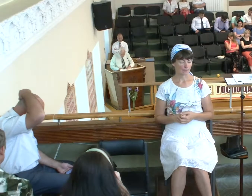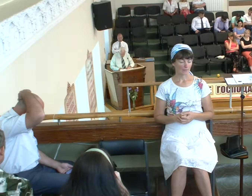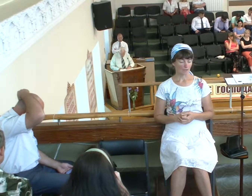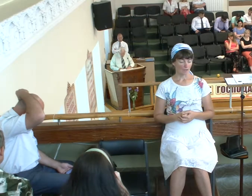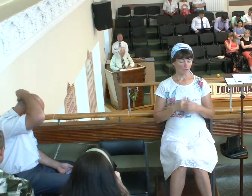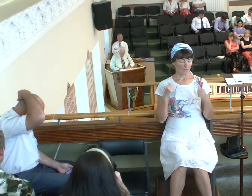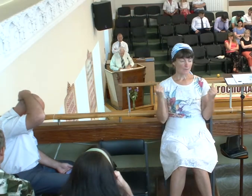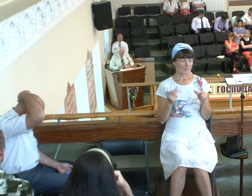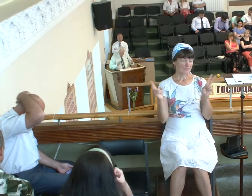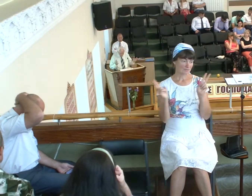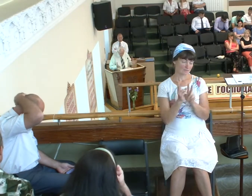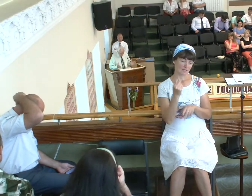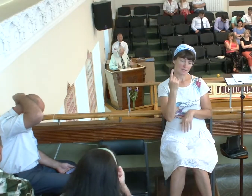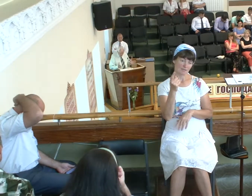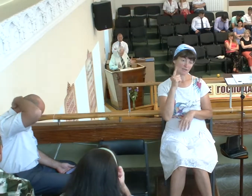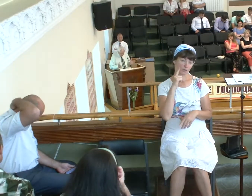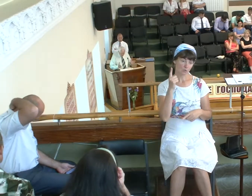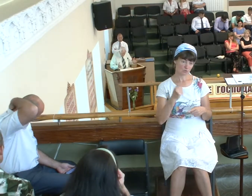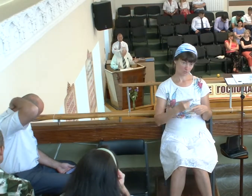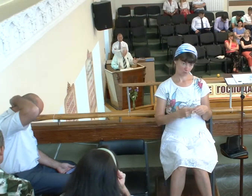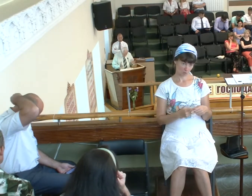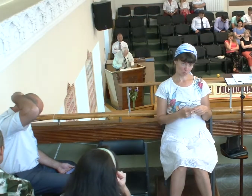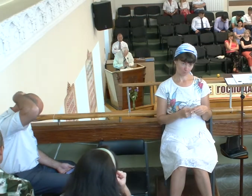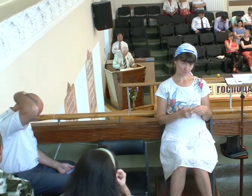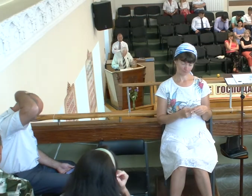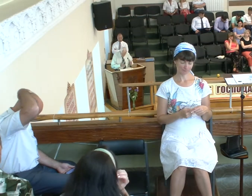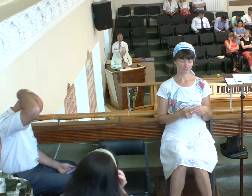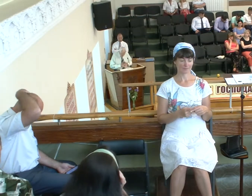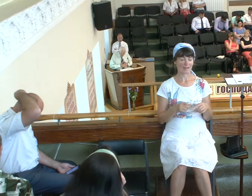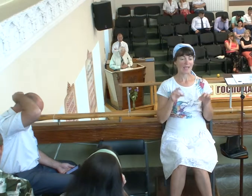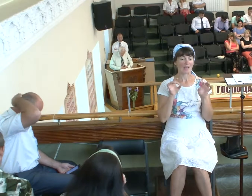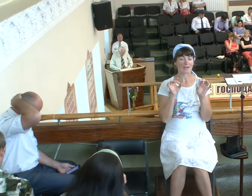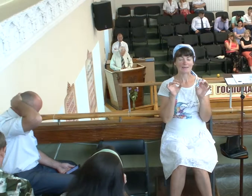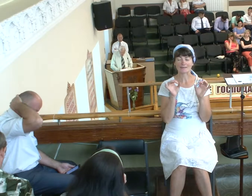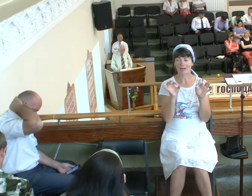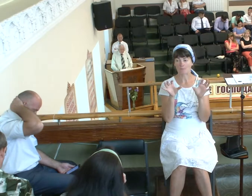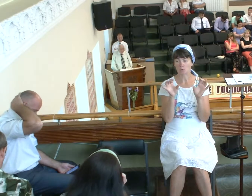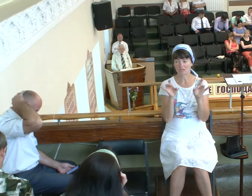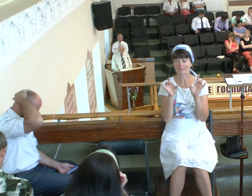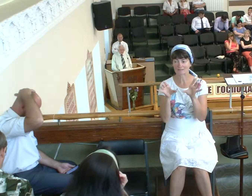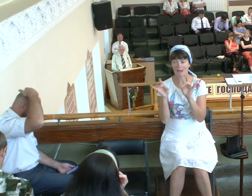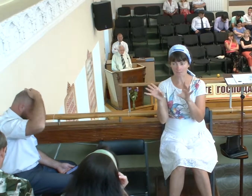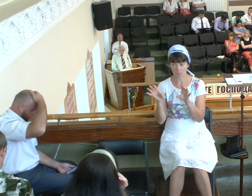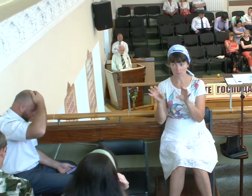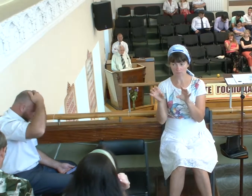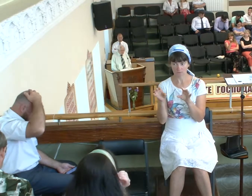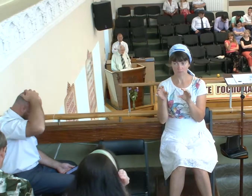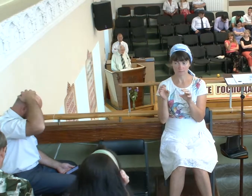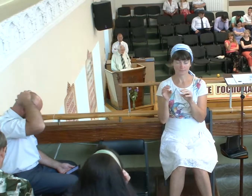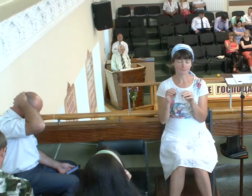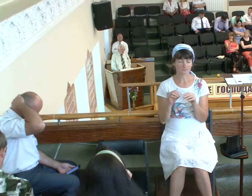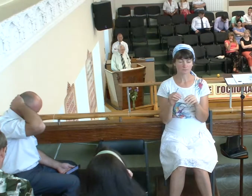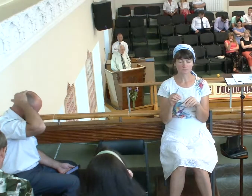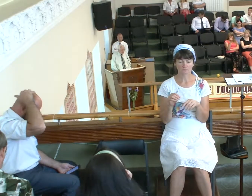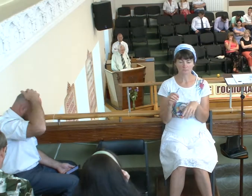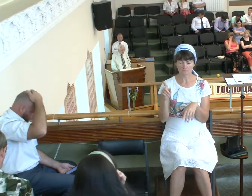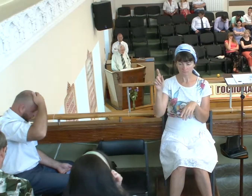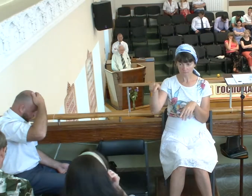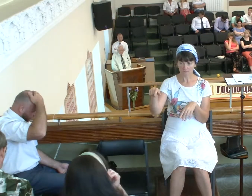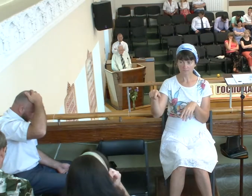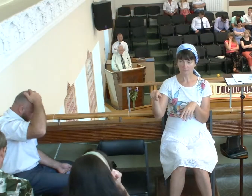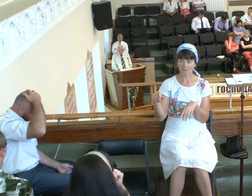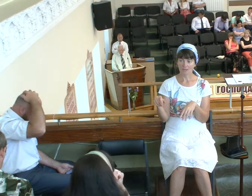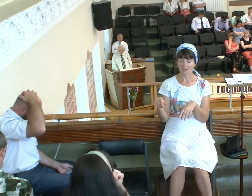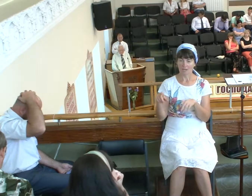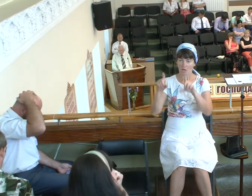святого встречу, которая составляла рекламу в магазине, спросил ее, а почему в твоей рекламе нет Христа?